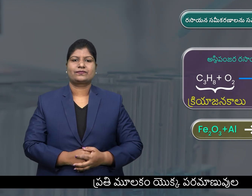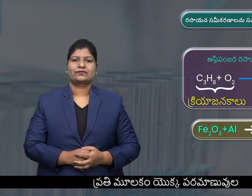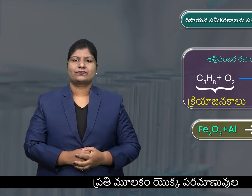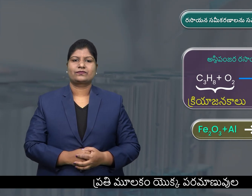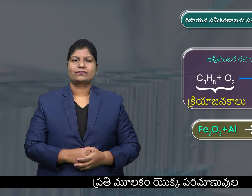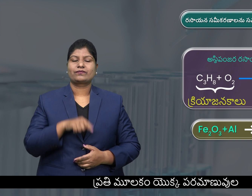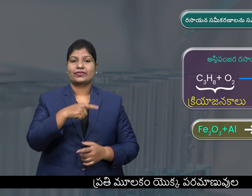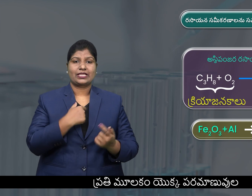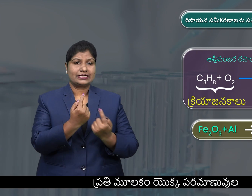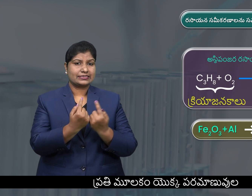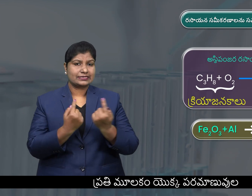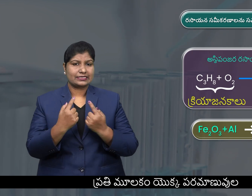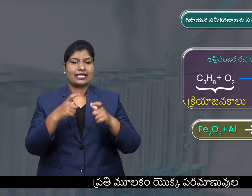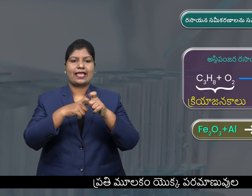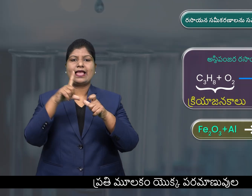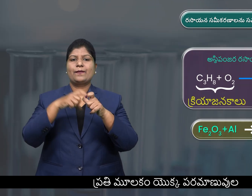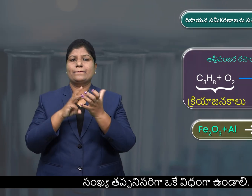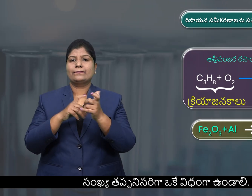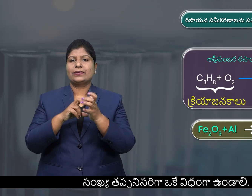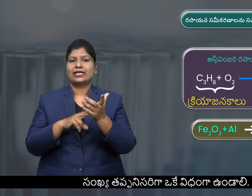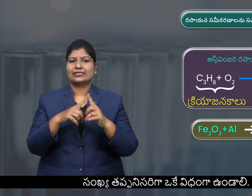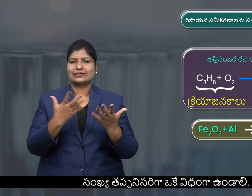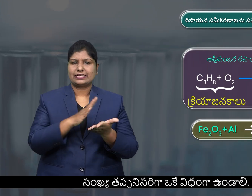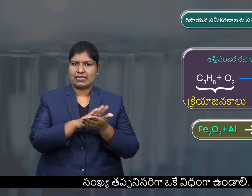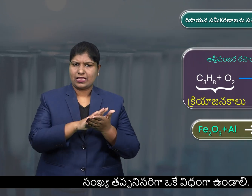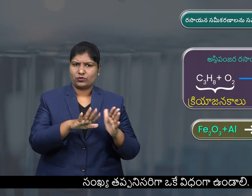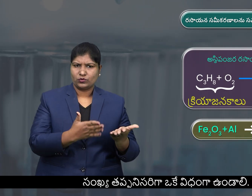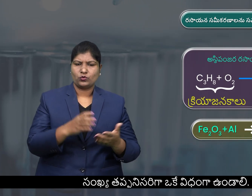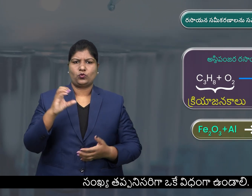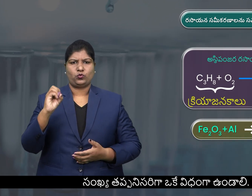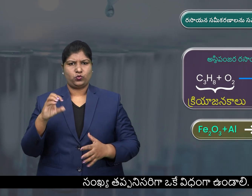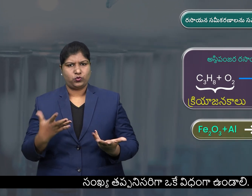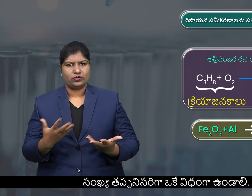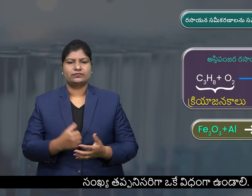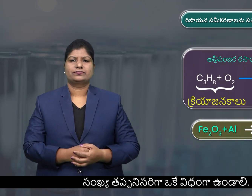ప్రతి మూలకం యొక్క పరమాణువుల సంఖ్య తప్పనిసరిగా ఒకే విధంగా ఉండాలి.